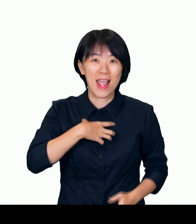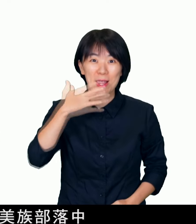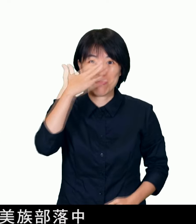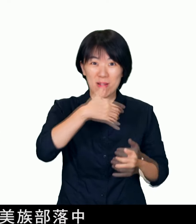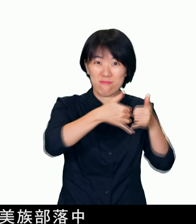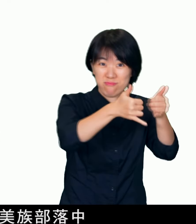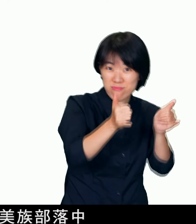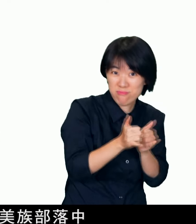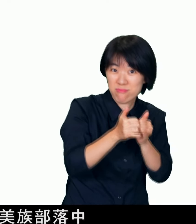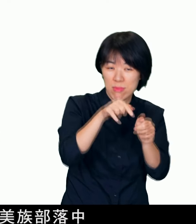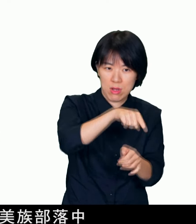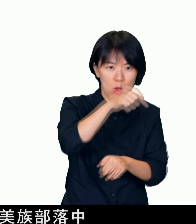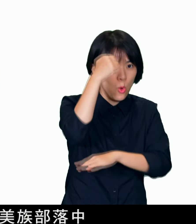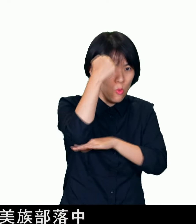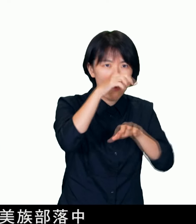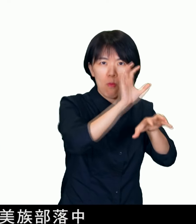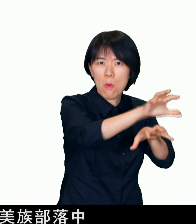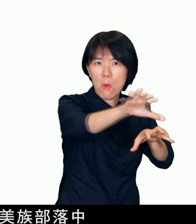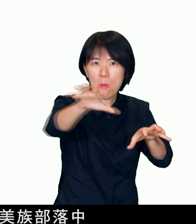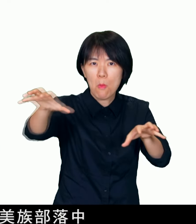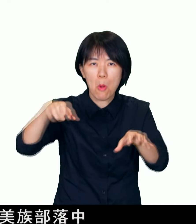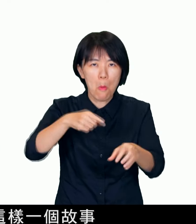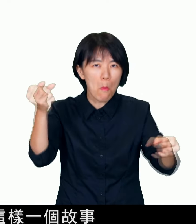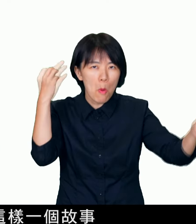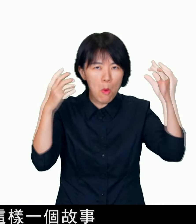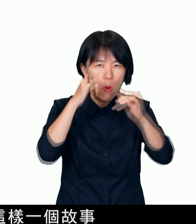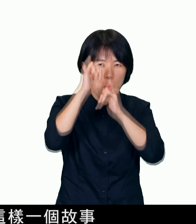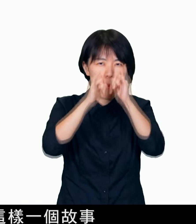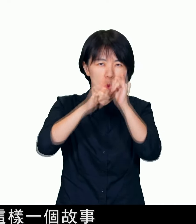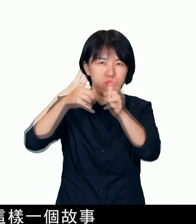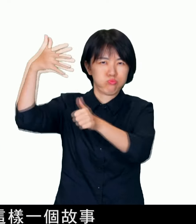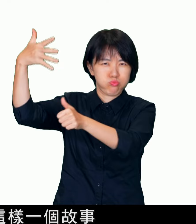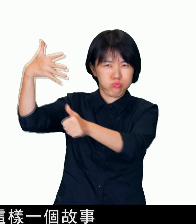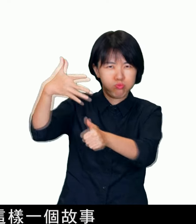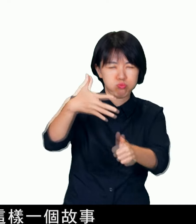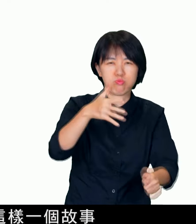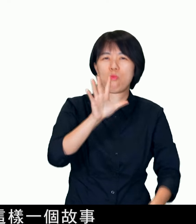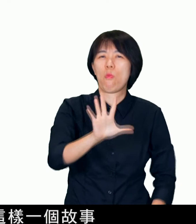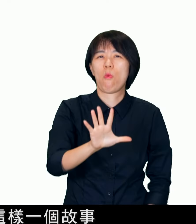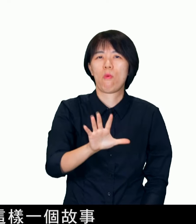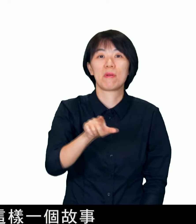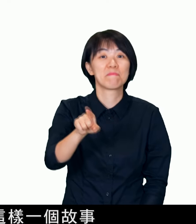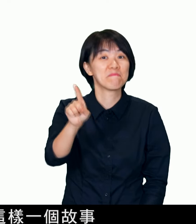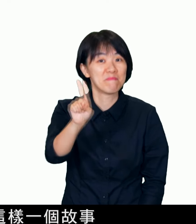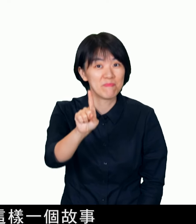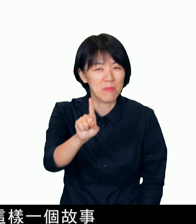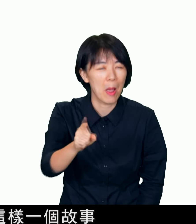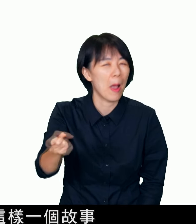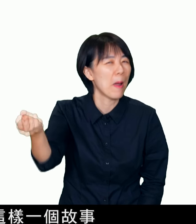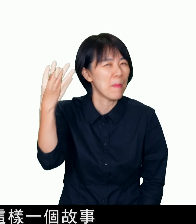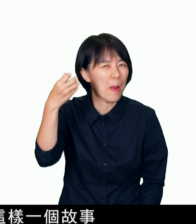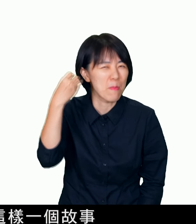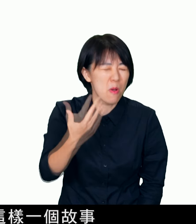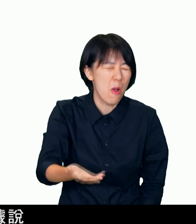在许多阿美族部落中，都流传着这样一个故事。据